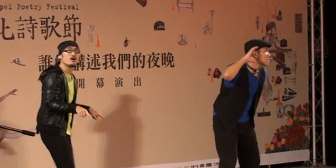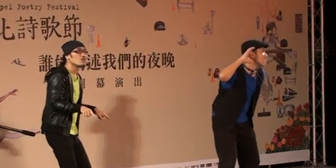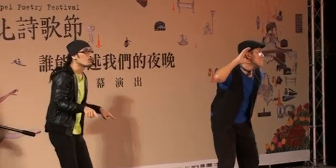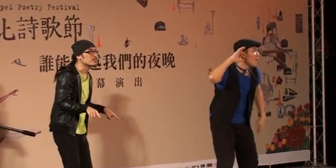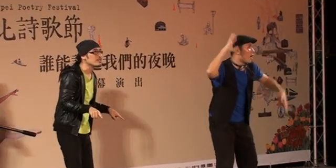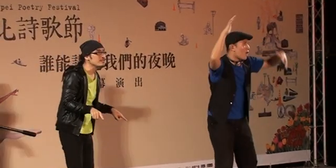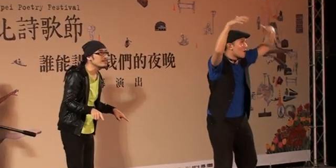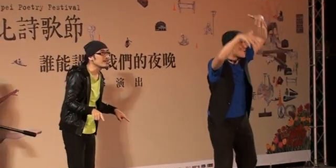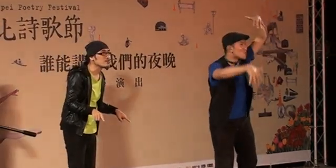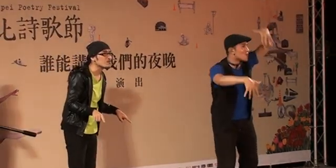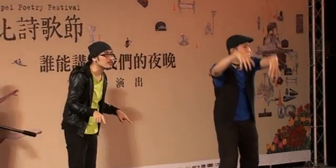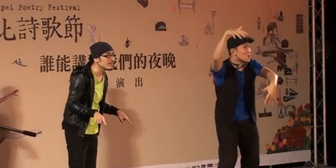我听见雨滴